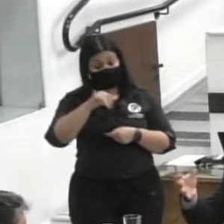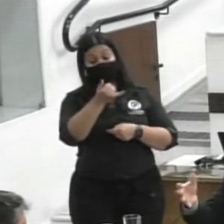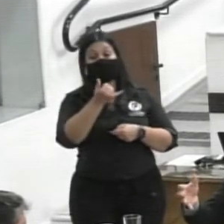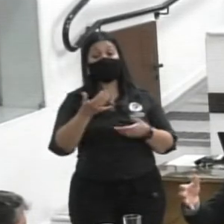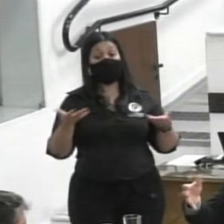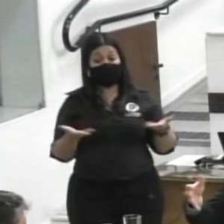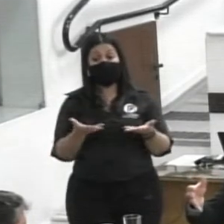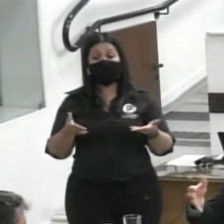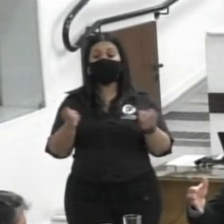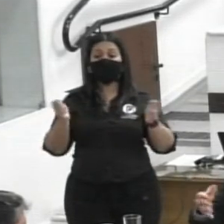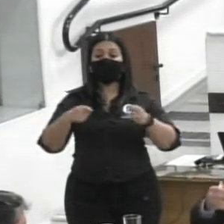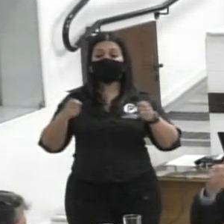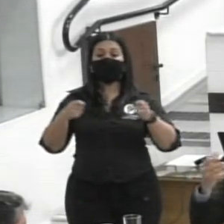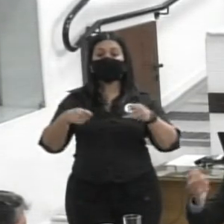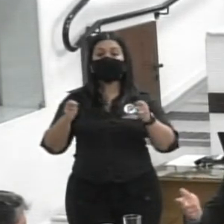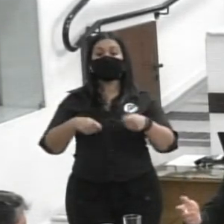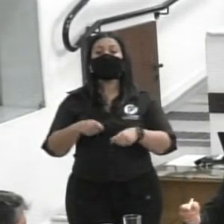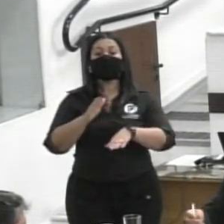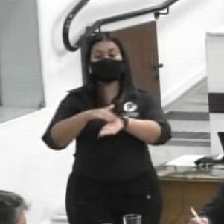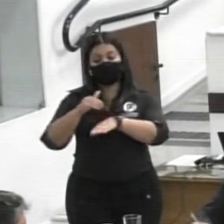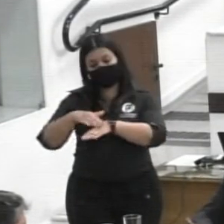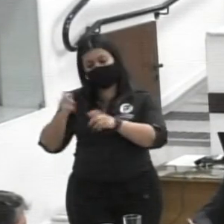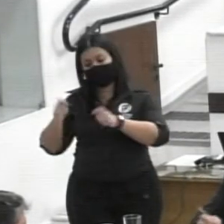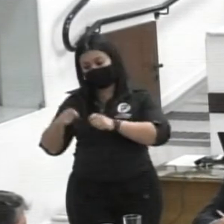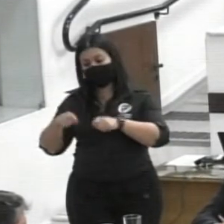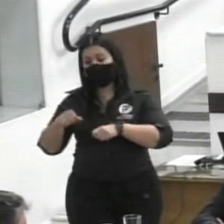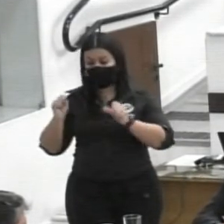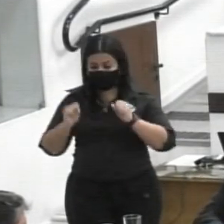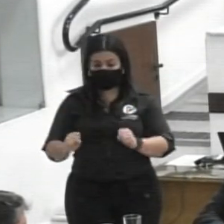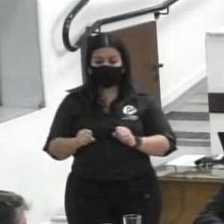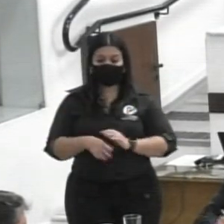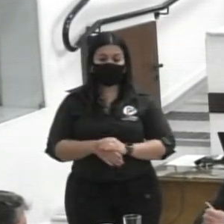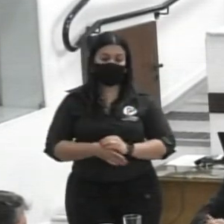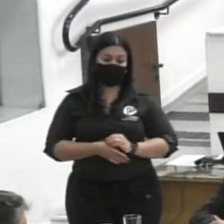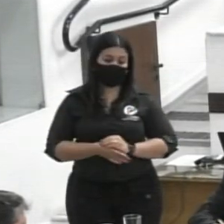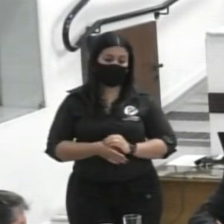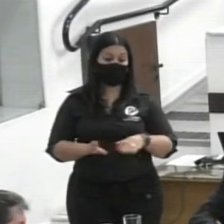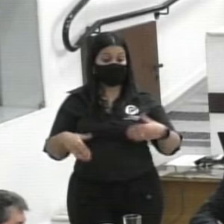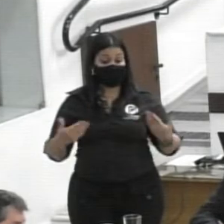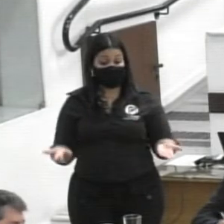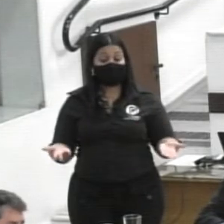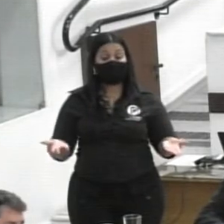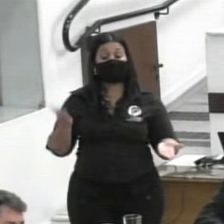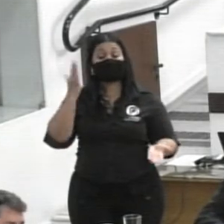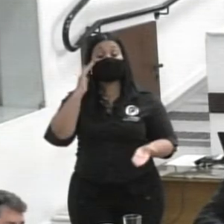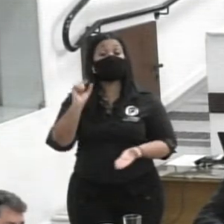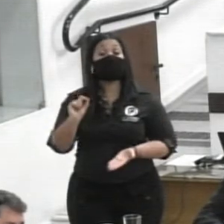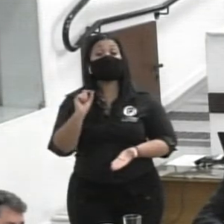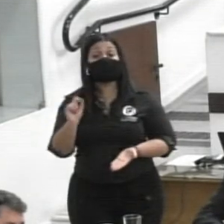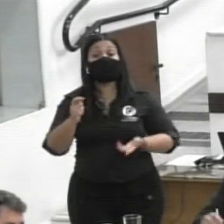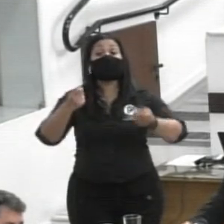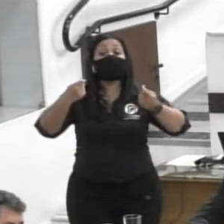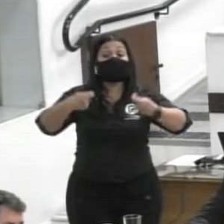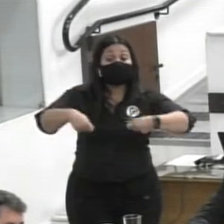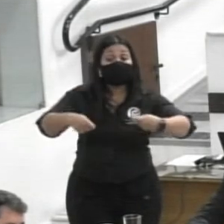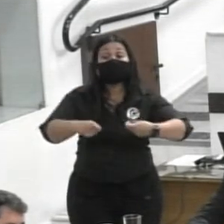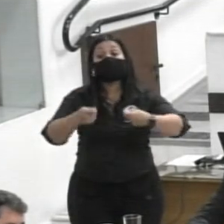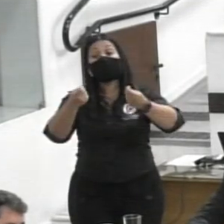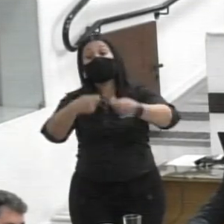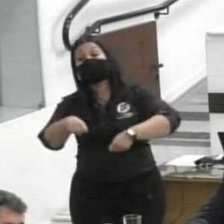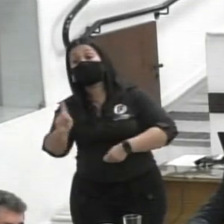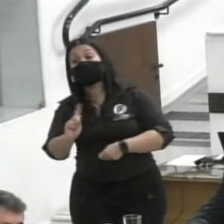tinha vacância, que era possível a contratação. Eu queria saber, precisa ou não de PEB